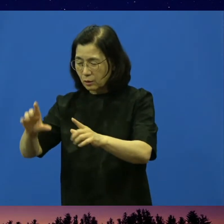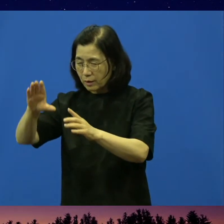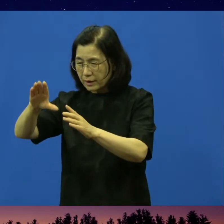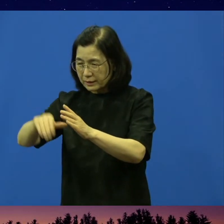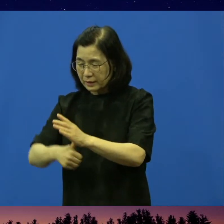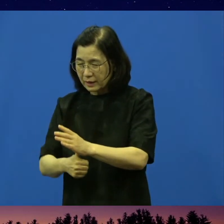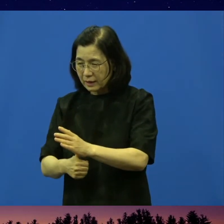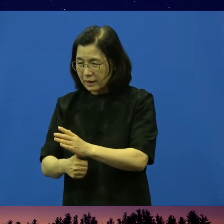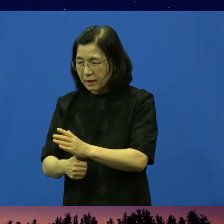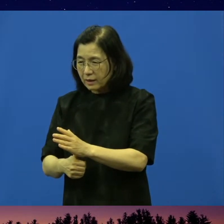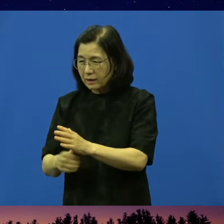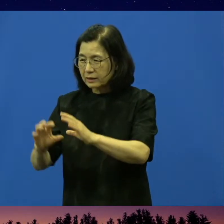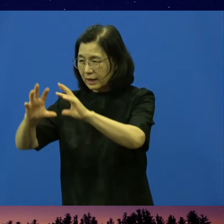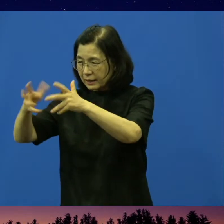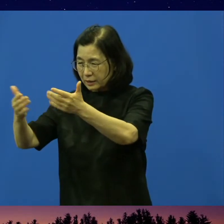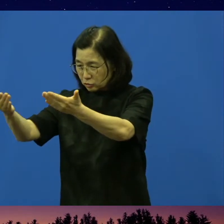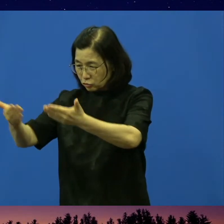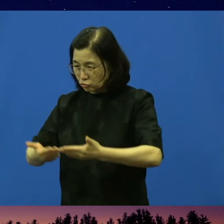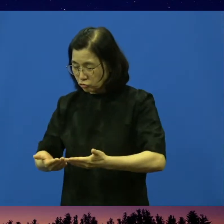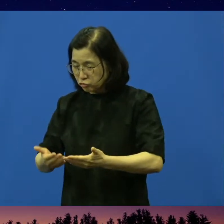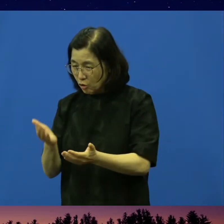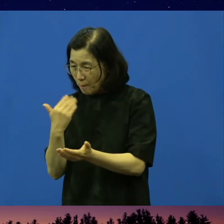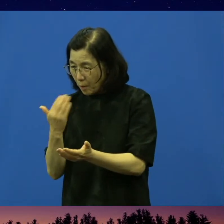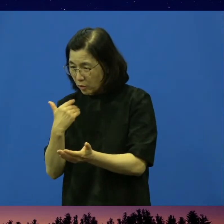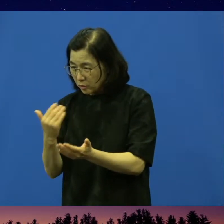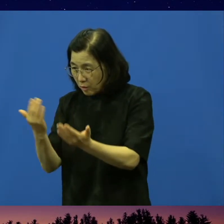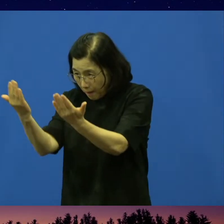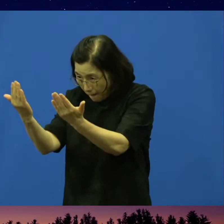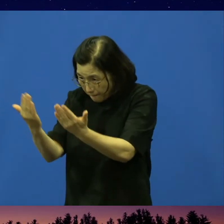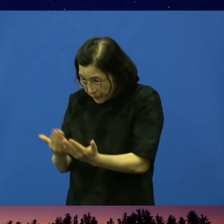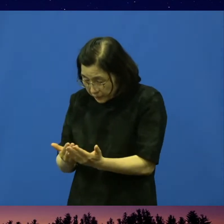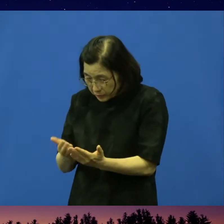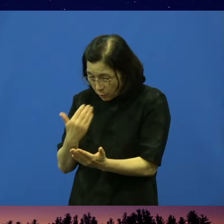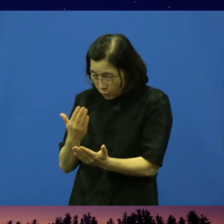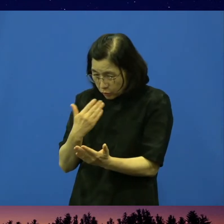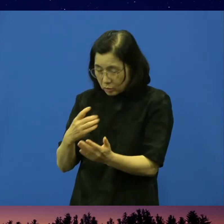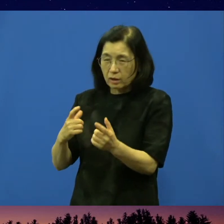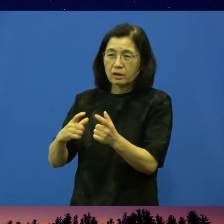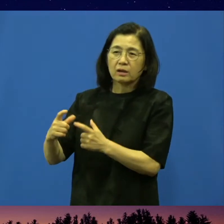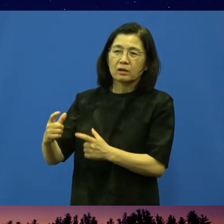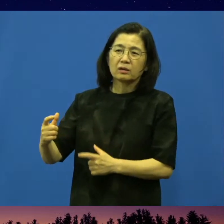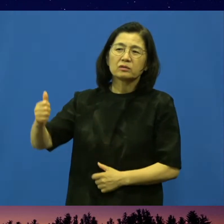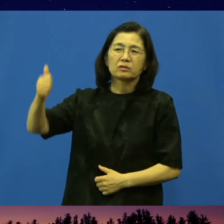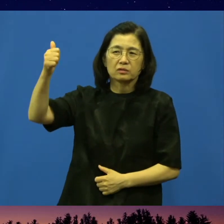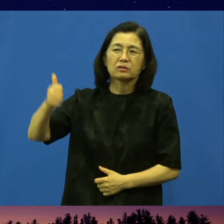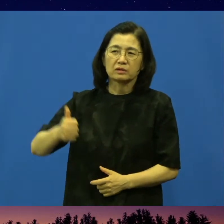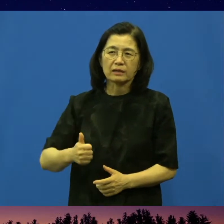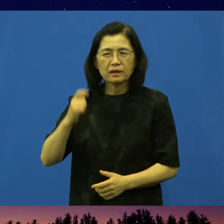그게 낫다는 거예요, 여러분. 바로의 휘하에 있으니까 주변의 공격으로부터 위협을 받지 않아도 되었어요.